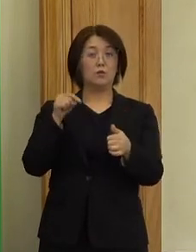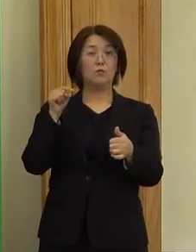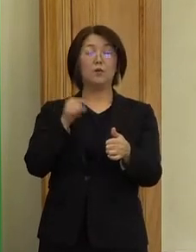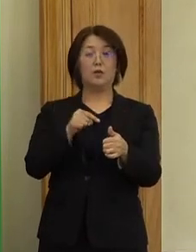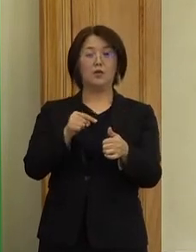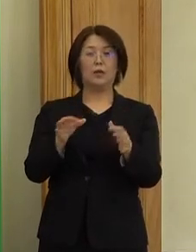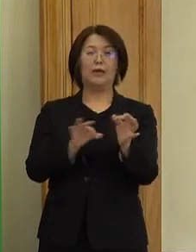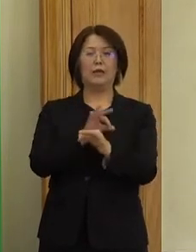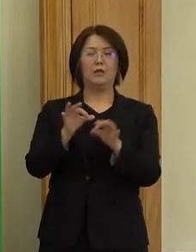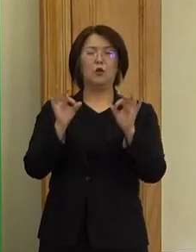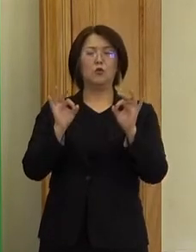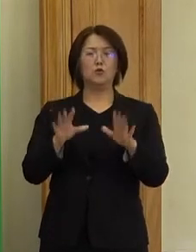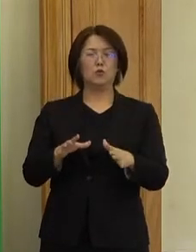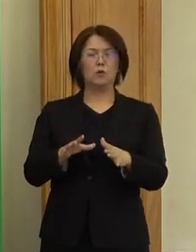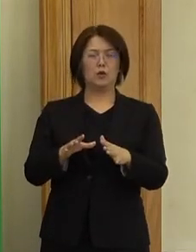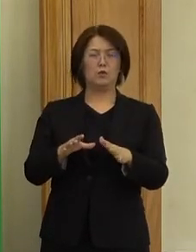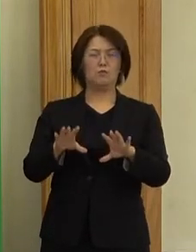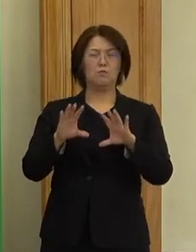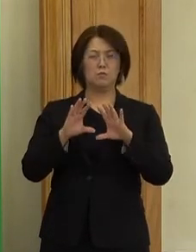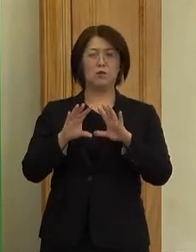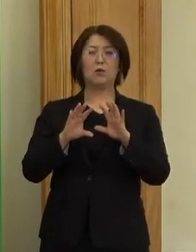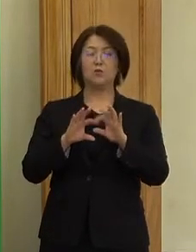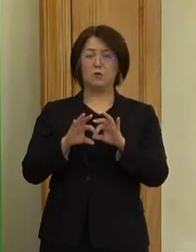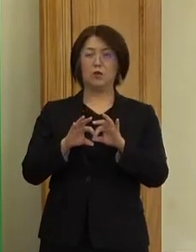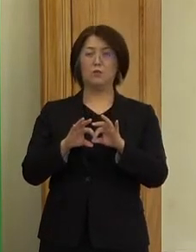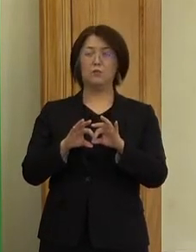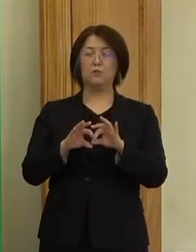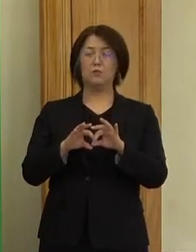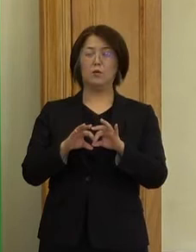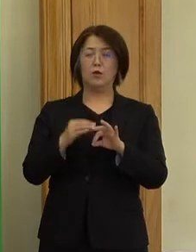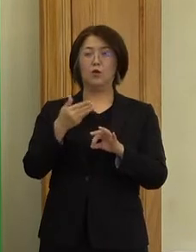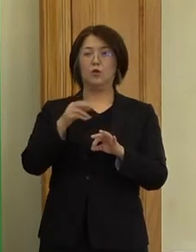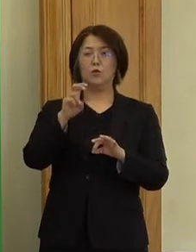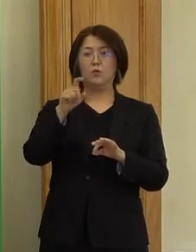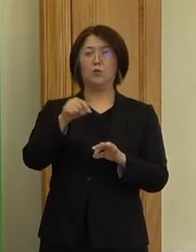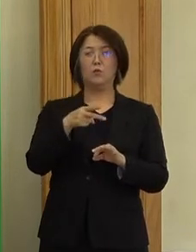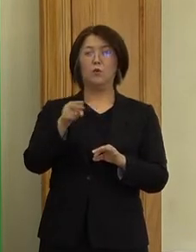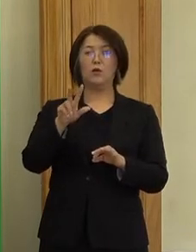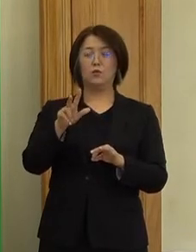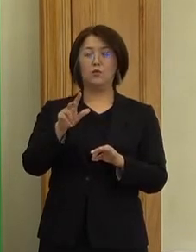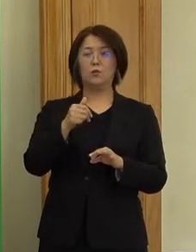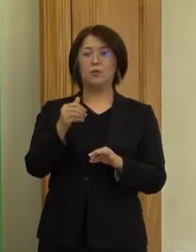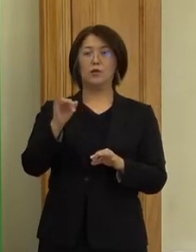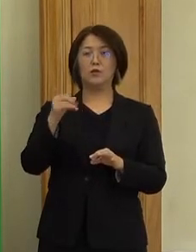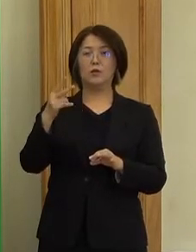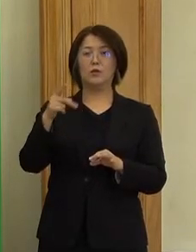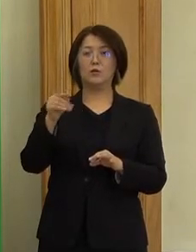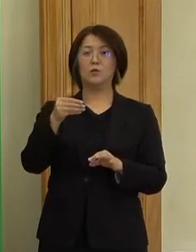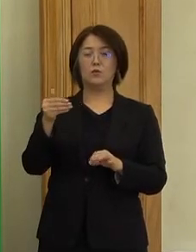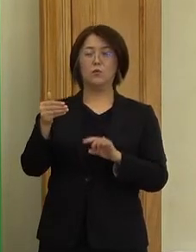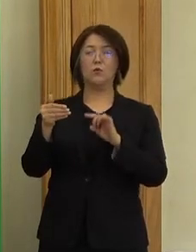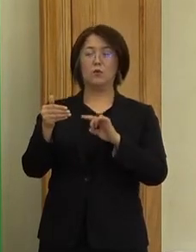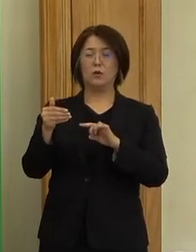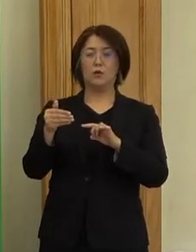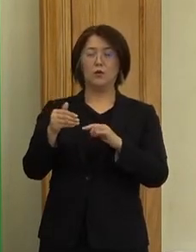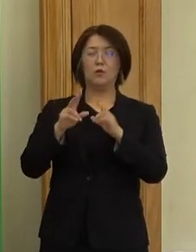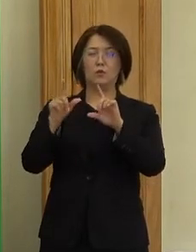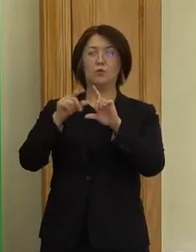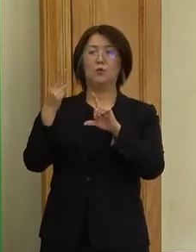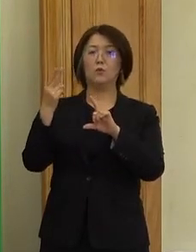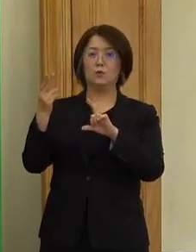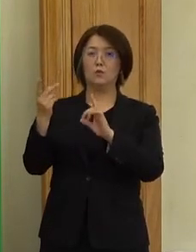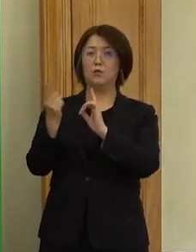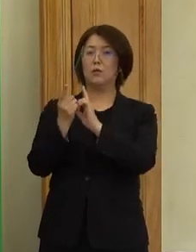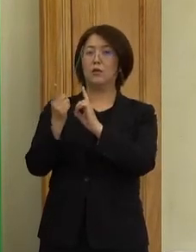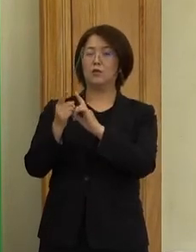損害を受けたということで、あの飲食チェーンのグローバルダイニングの方があの東京都相手に損害賠償を求めた、訴訟